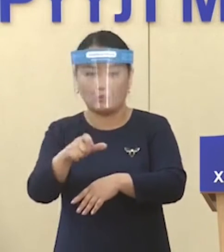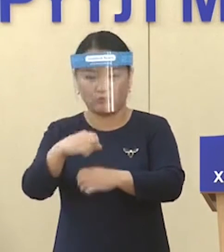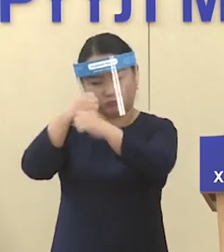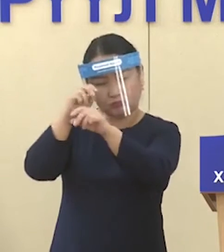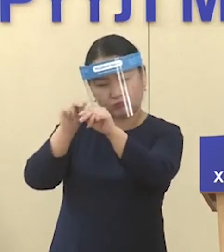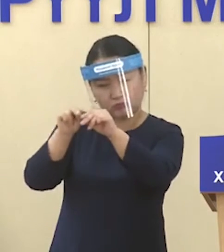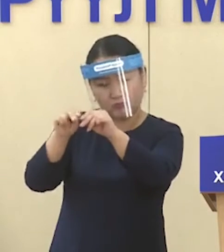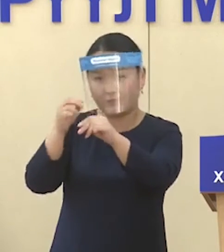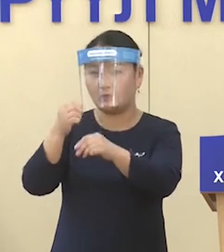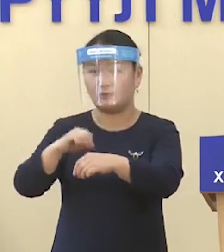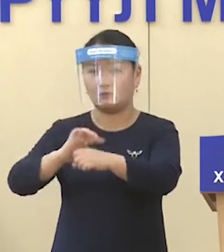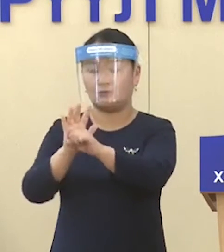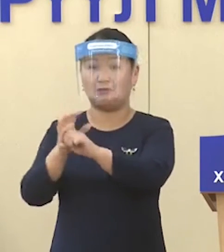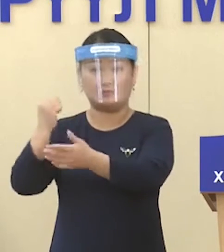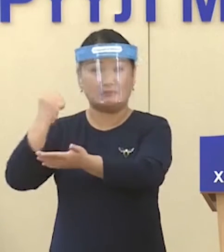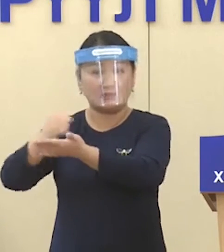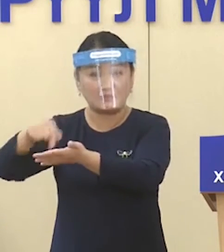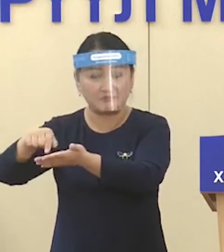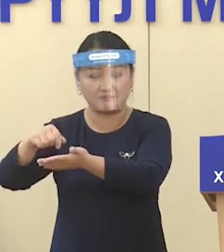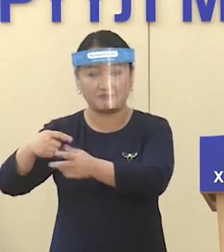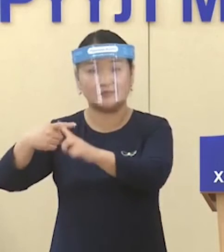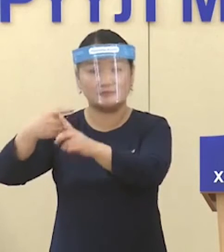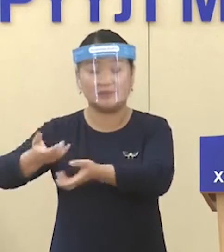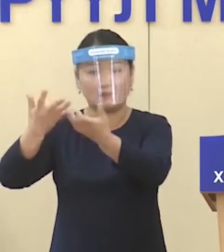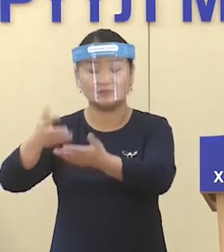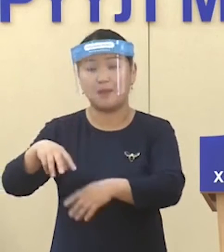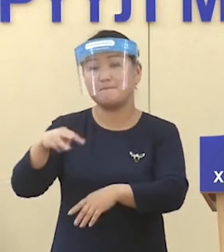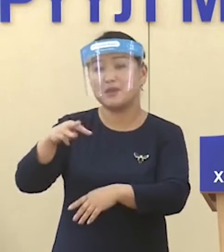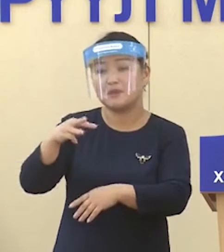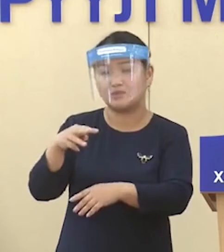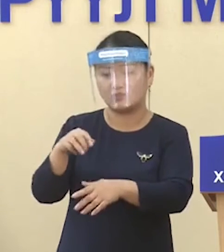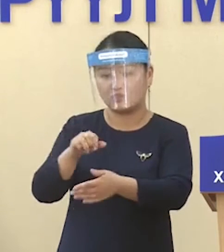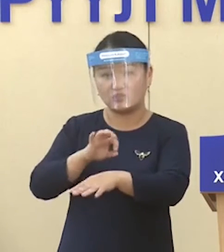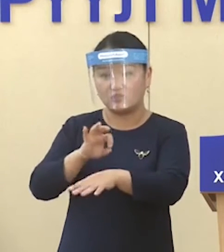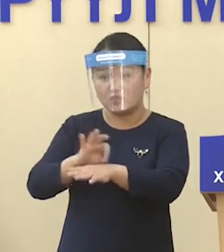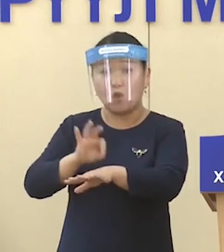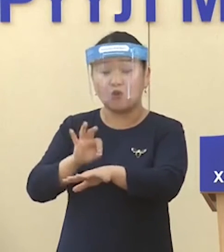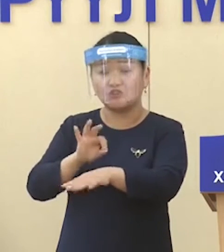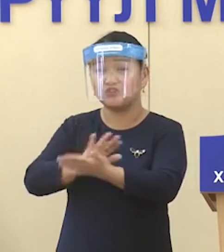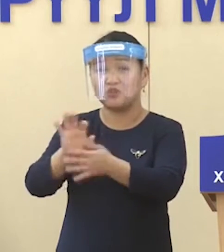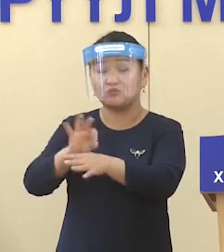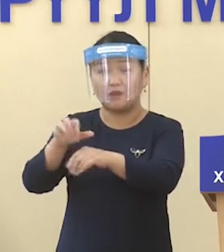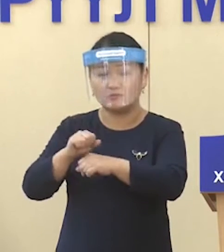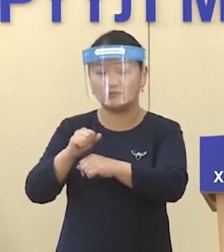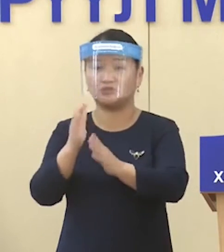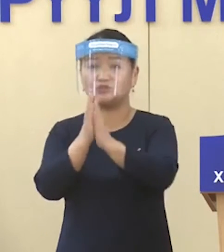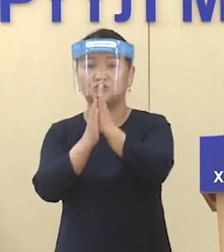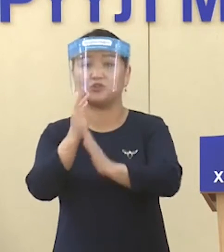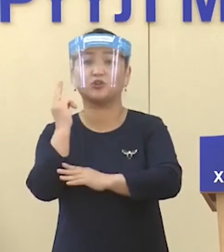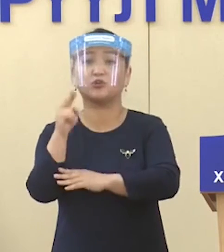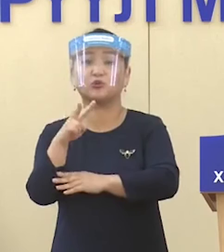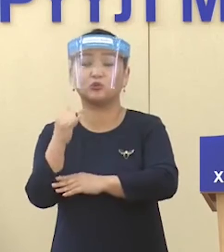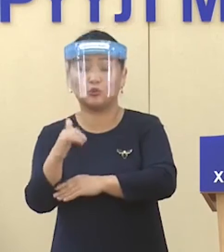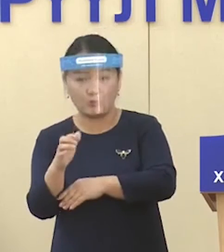лабораторийн шинжилгээгээр батлагджээ. За Мигмар гарагт бүртгэгдсэн шин тохиолдлуудын мөн дийлэнх нь шүний клубын голомтод